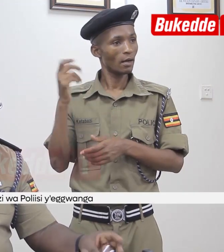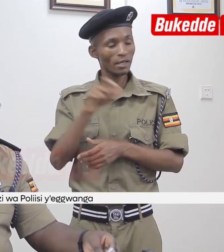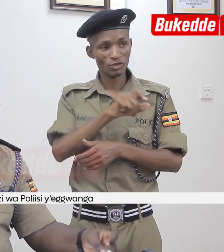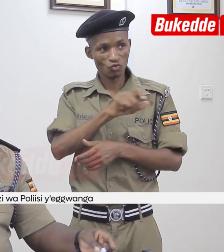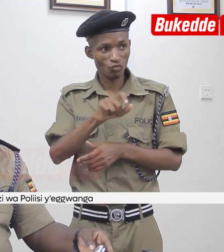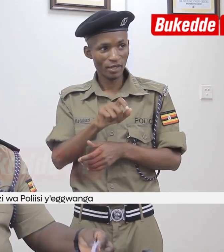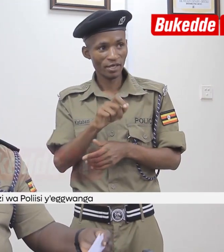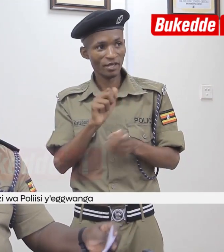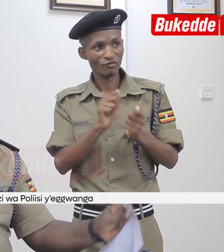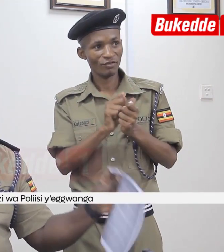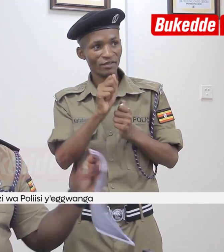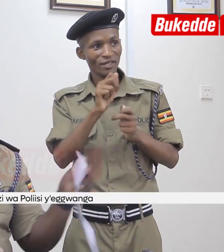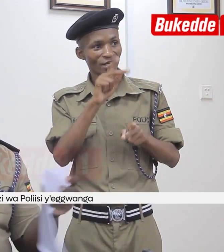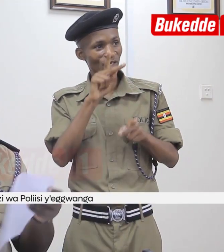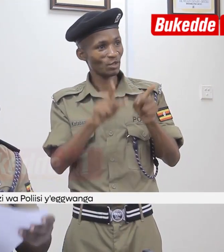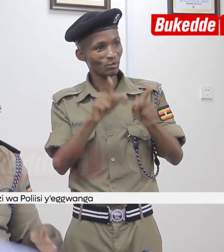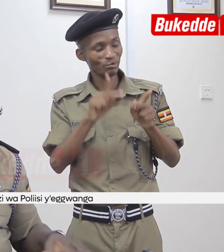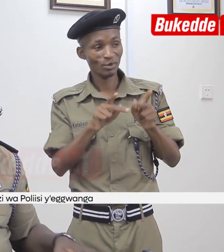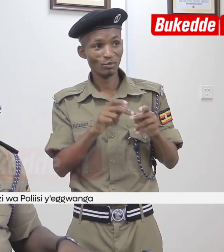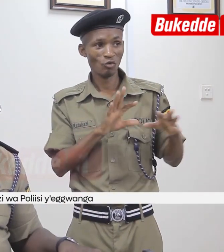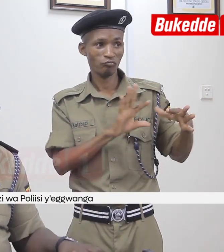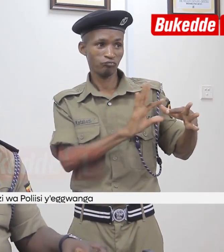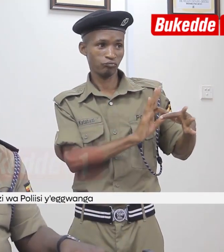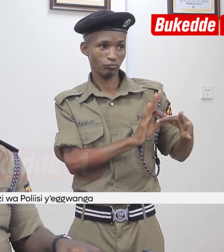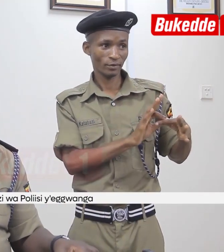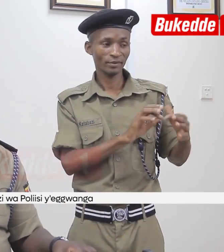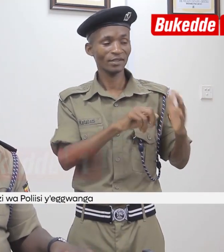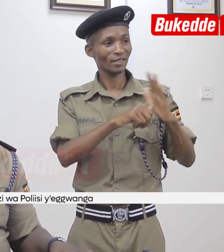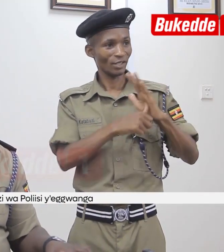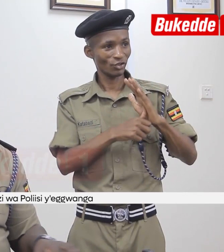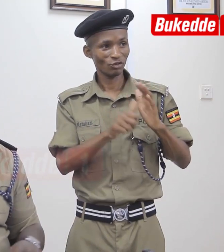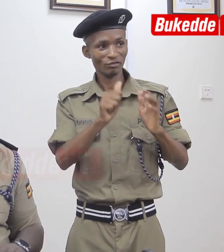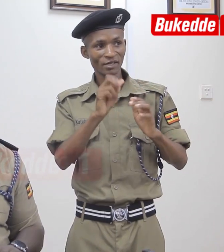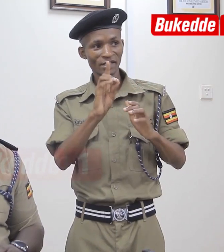abantu 15 abalina akakwate ku kabondo kano aka NDF